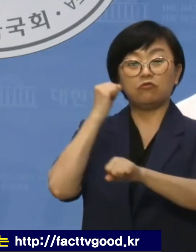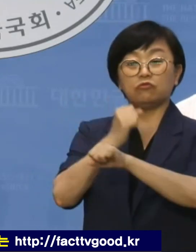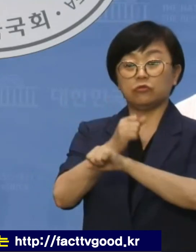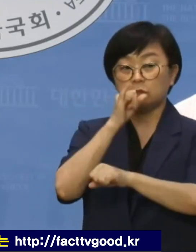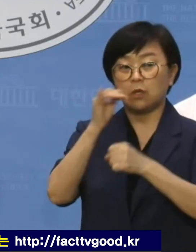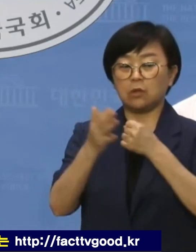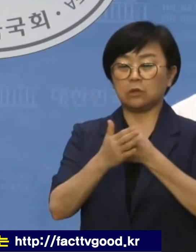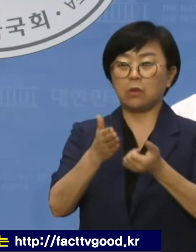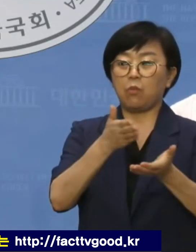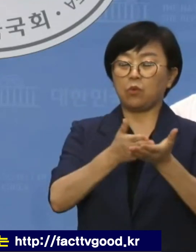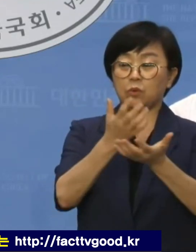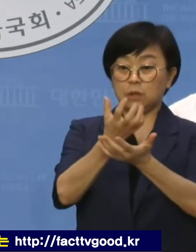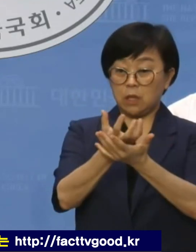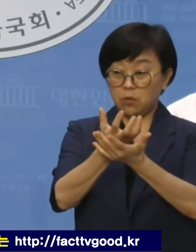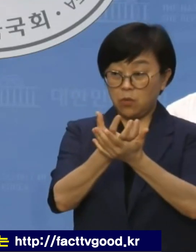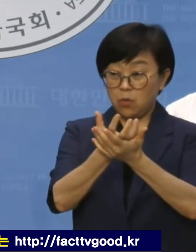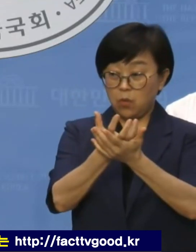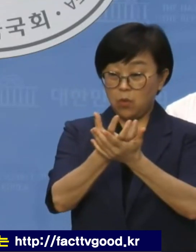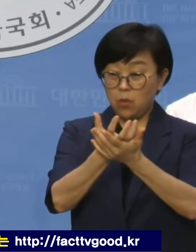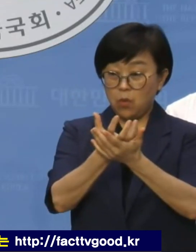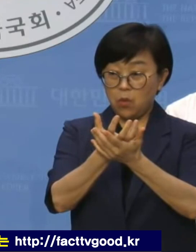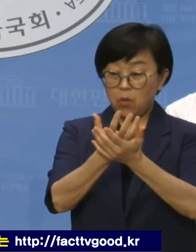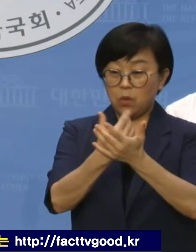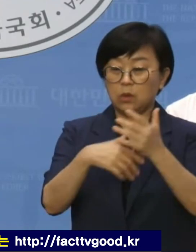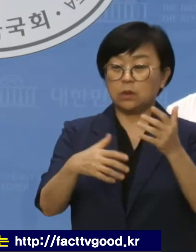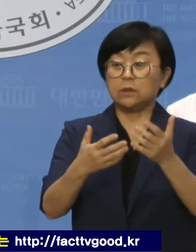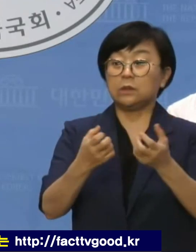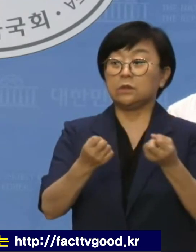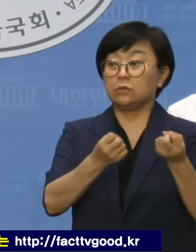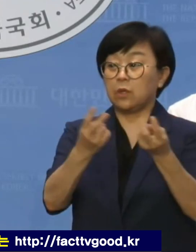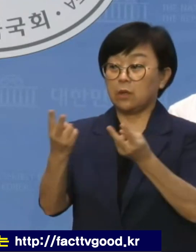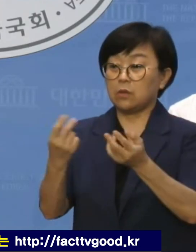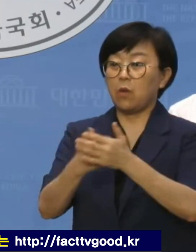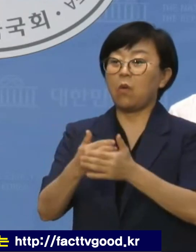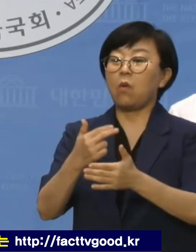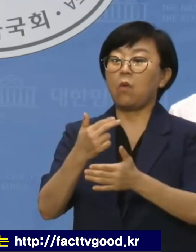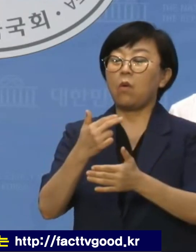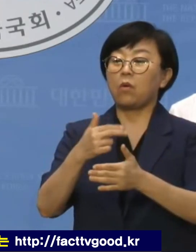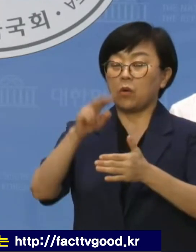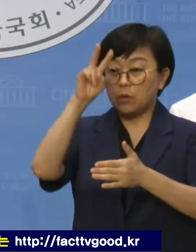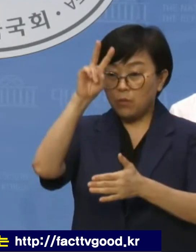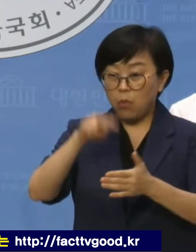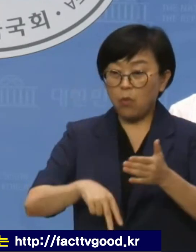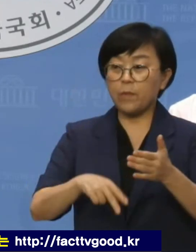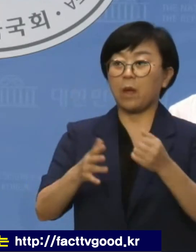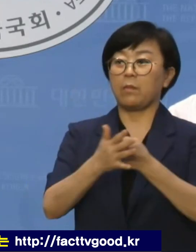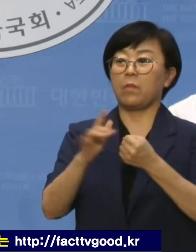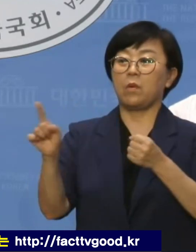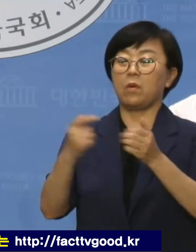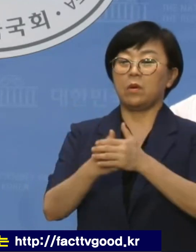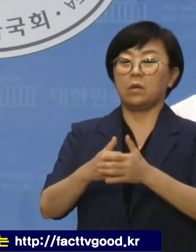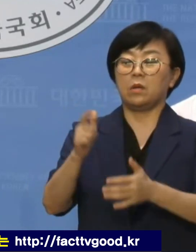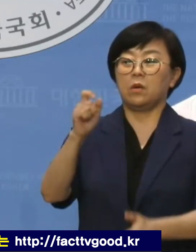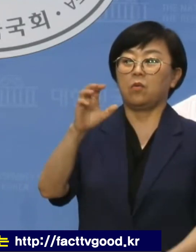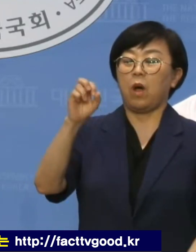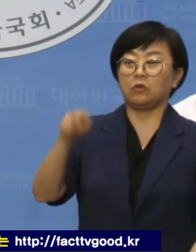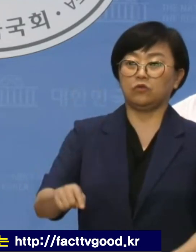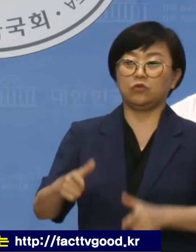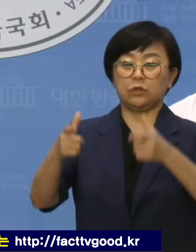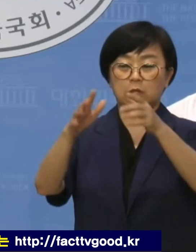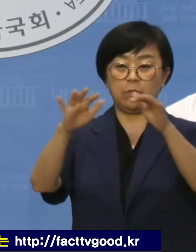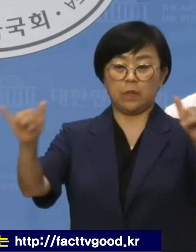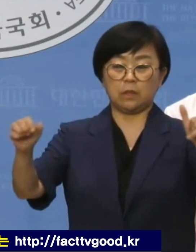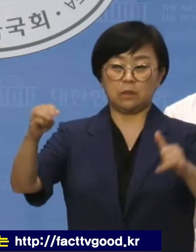저희 보도자료에 오프라인으로 제가 드렸는데 혹시 못 받으면 온라인으로 제가 드리겠습니다. 거기 보면 광주 시민들,